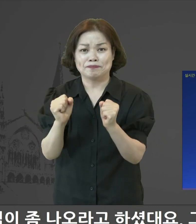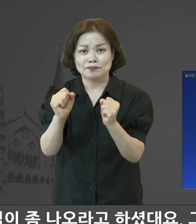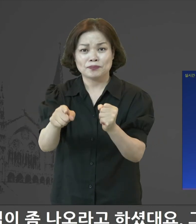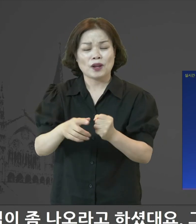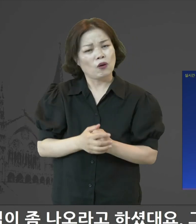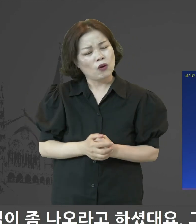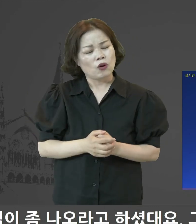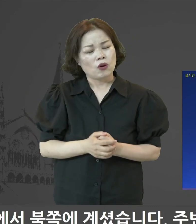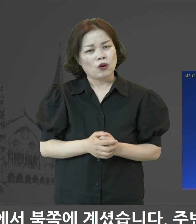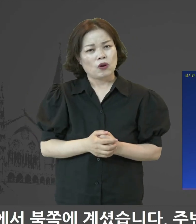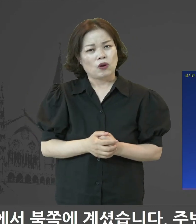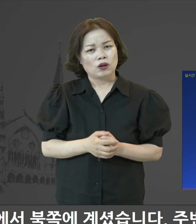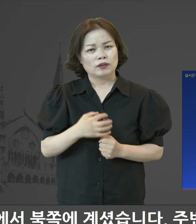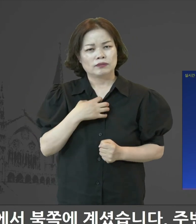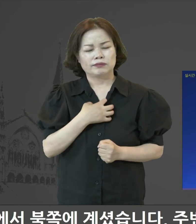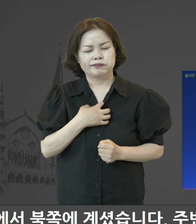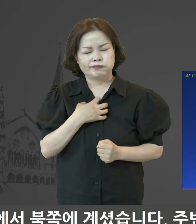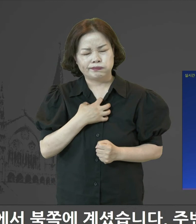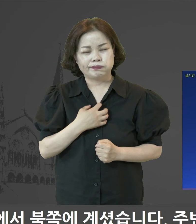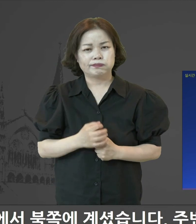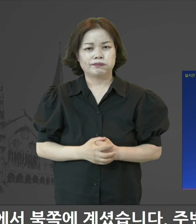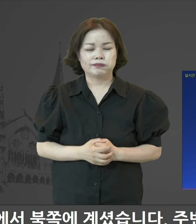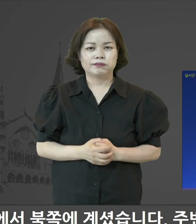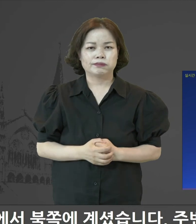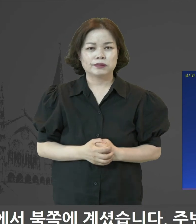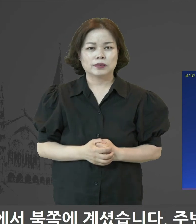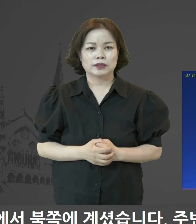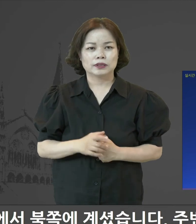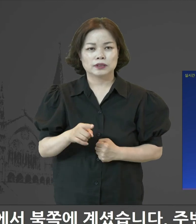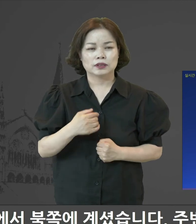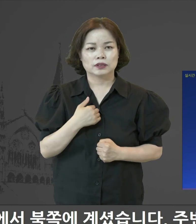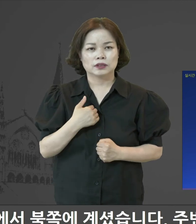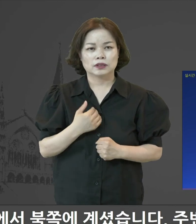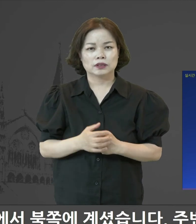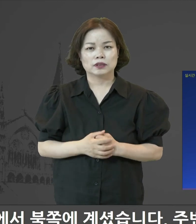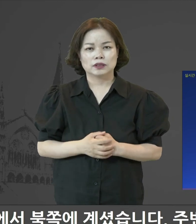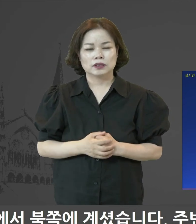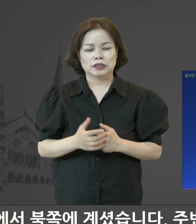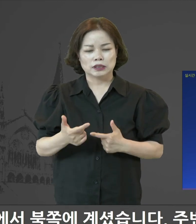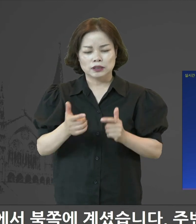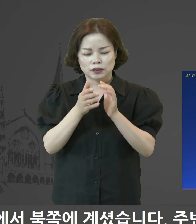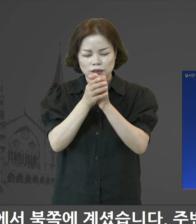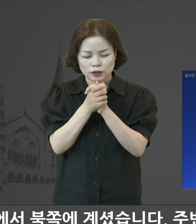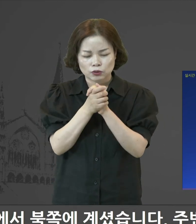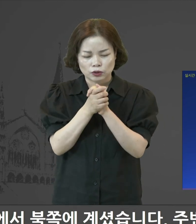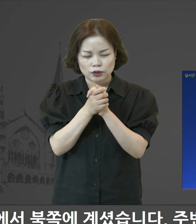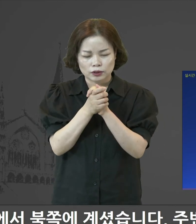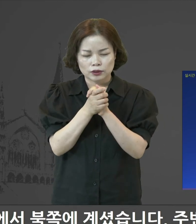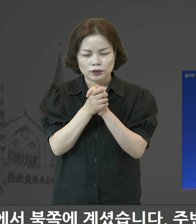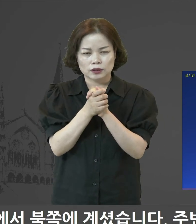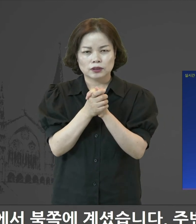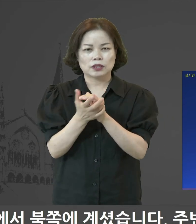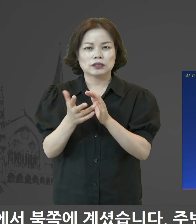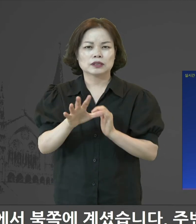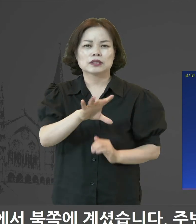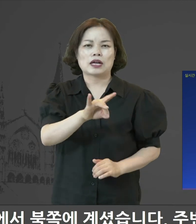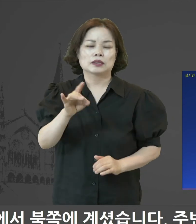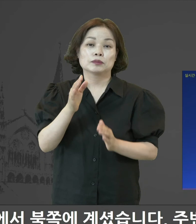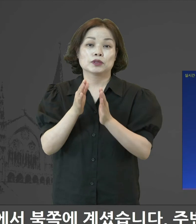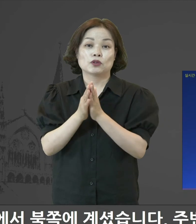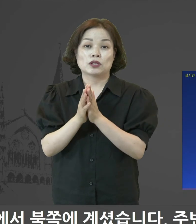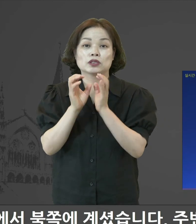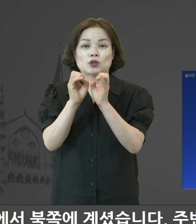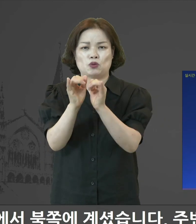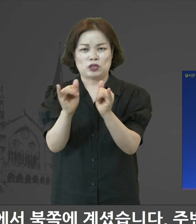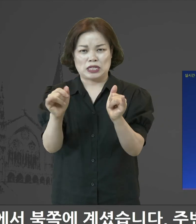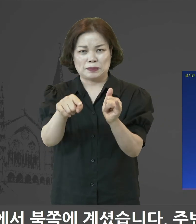이 걱정을 하시는 거예요. 저도 이제 늘 하진 않았지만 가끔씩 기도하던